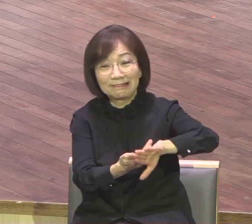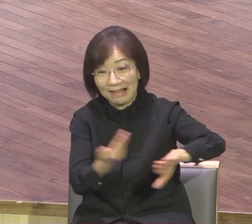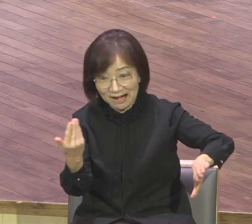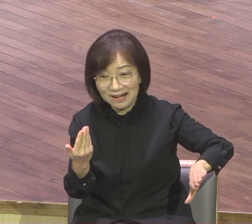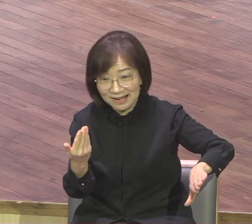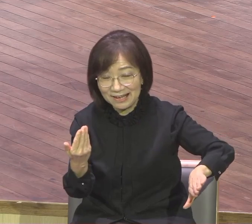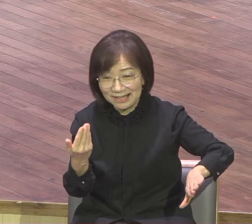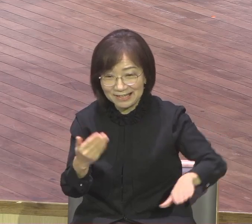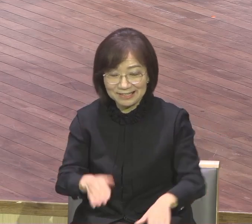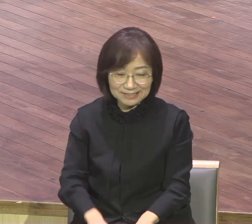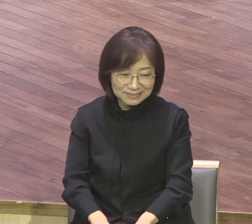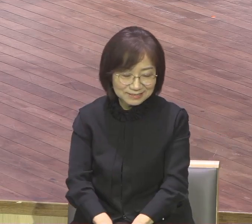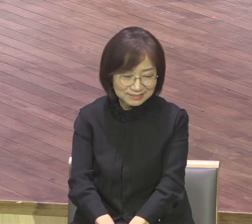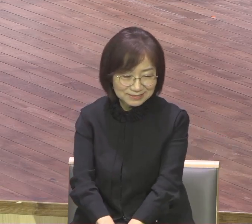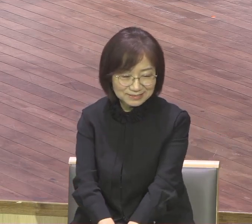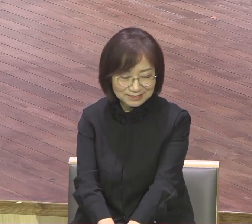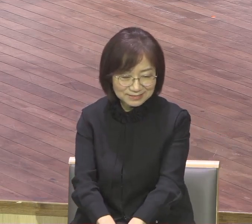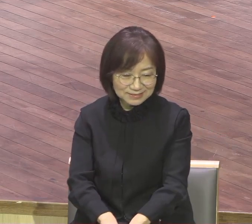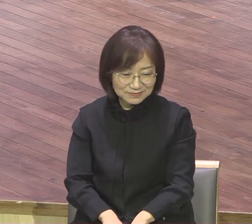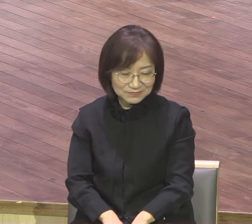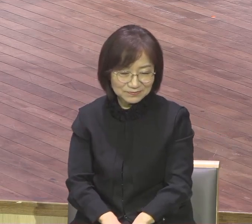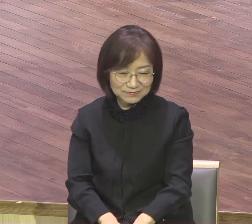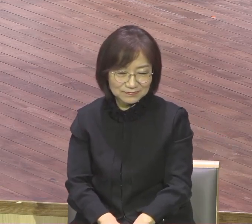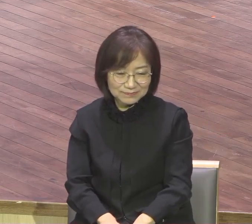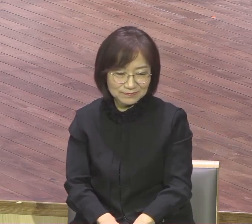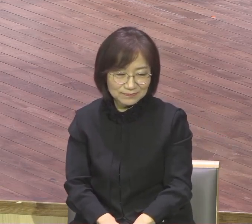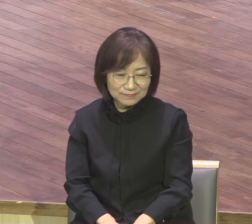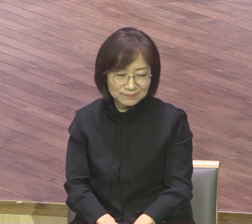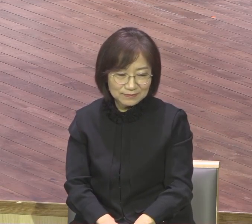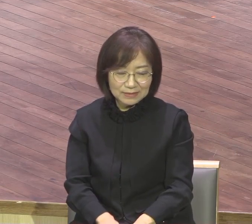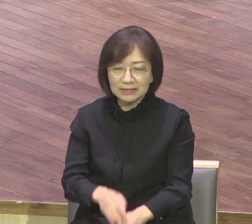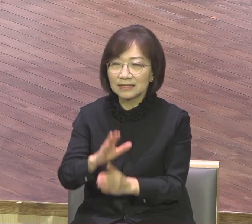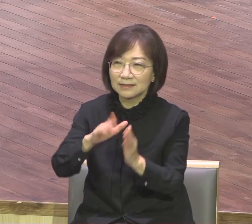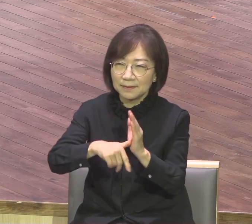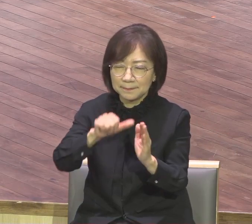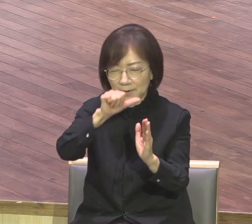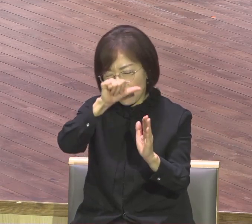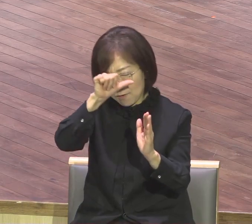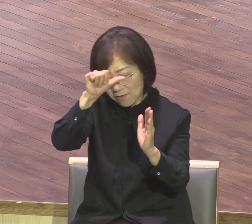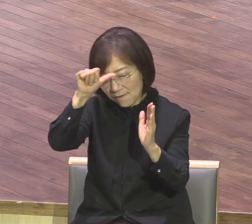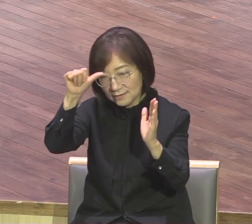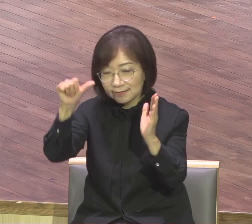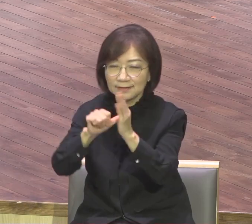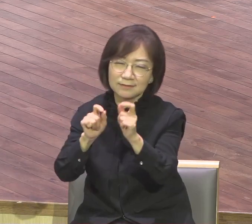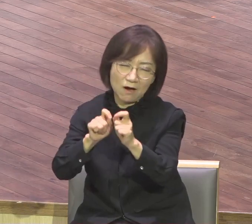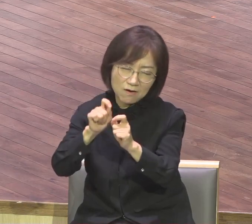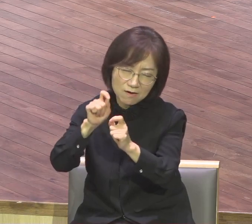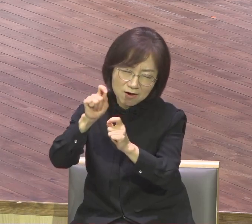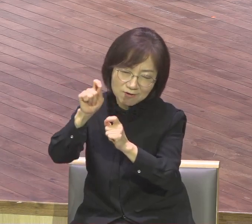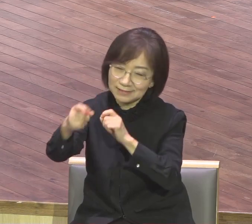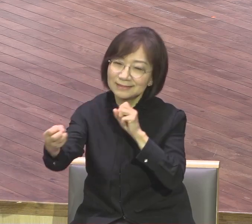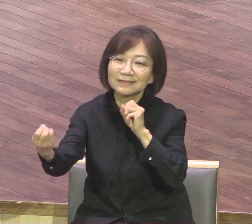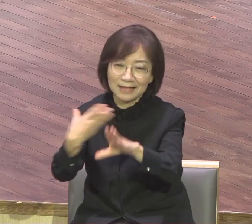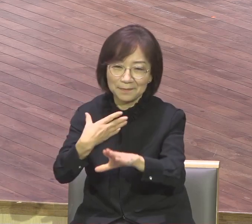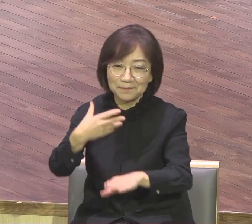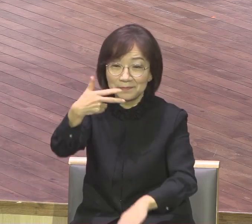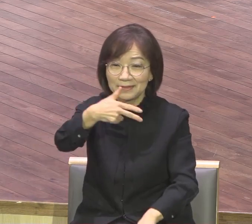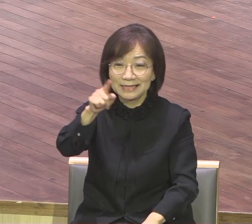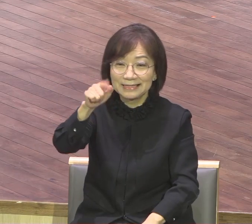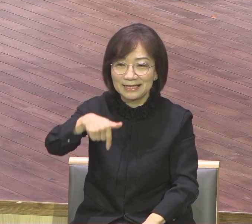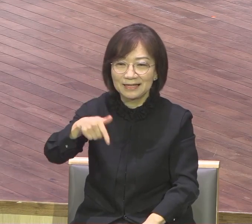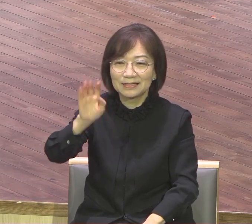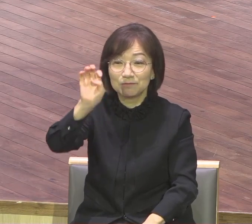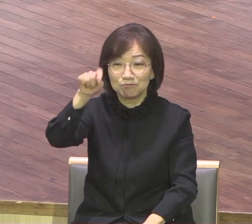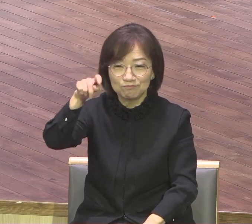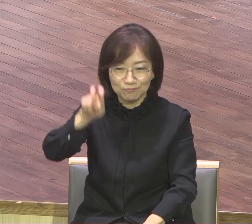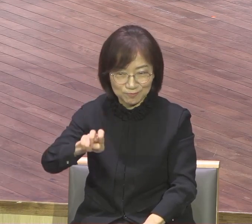celestial, nosotros vamos a estar siempre tranquilo. 이런 사람이 인생 작품 남기고 이런 사람이 선교 작품 남기게 되세요. Esta persona deja